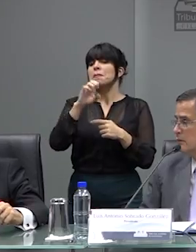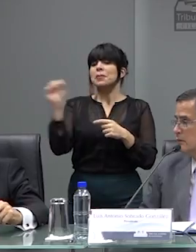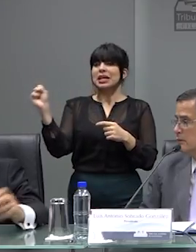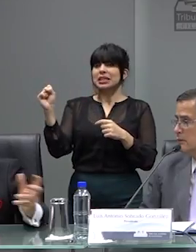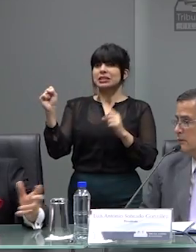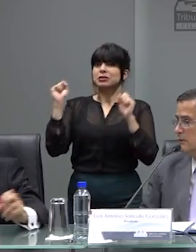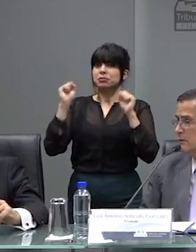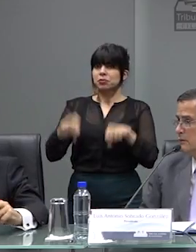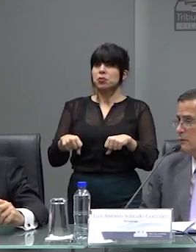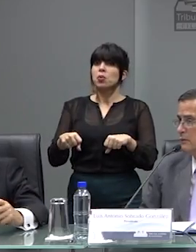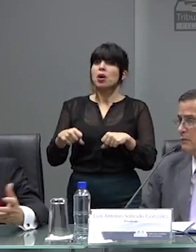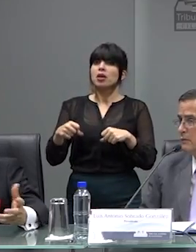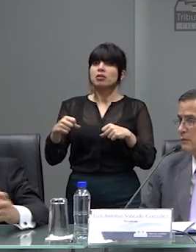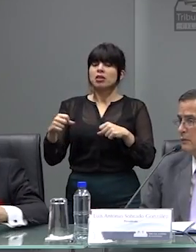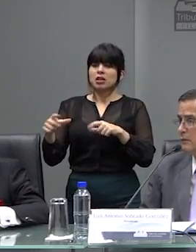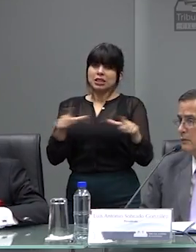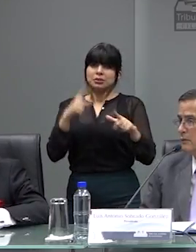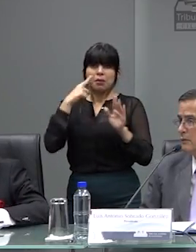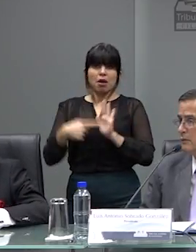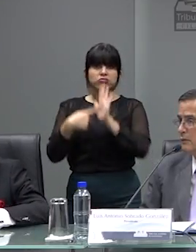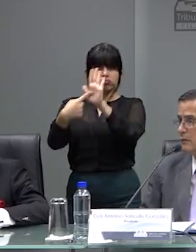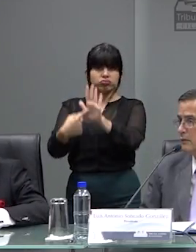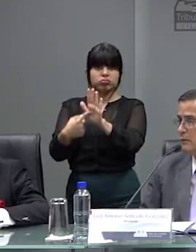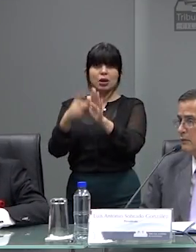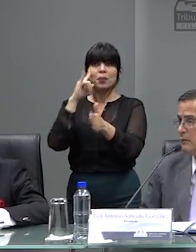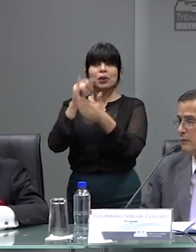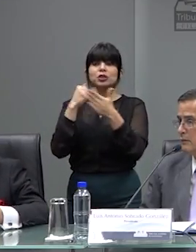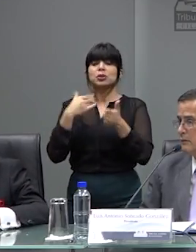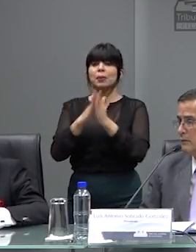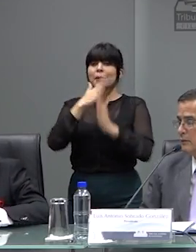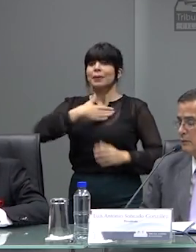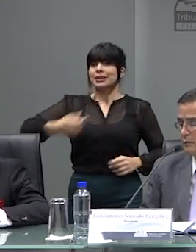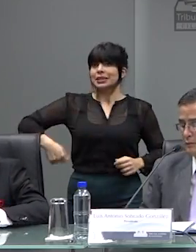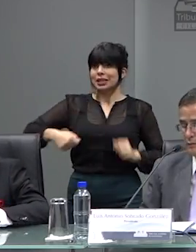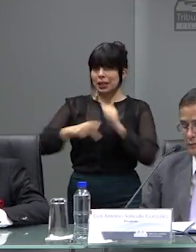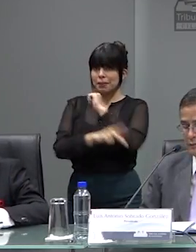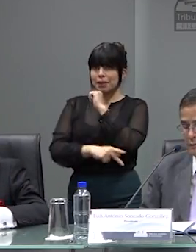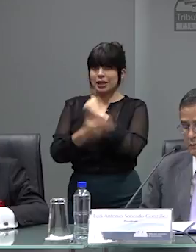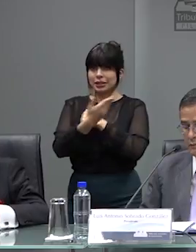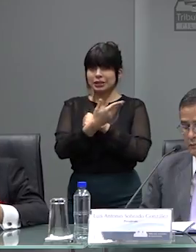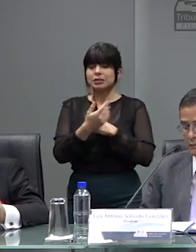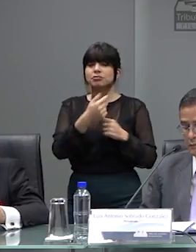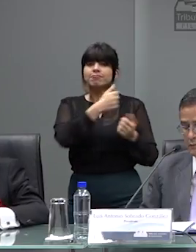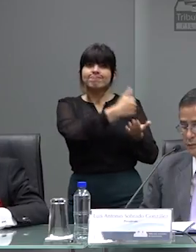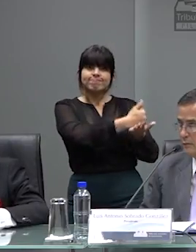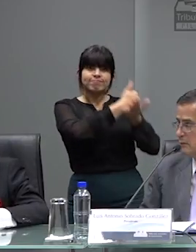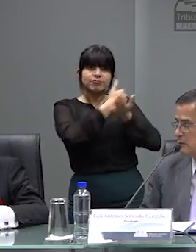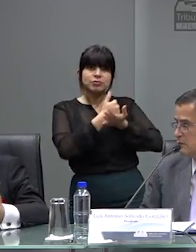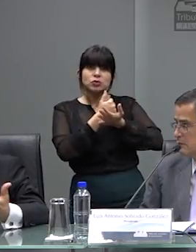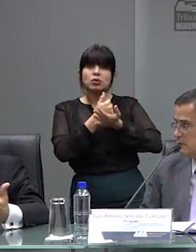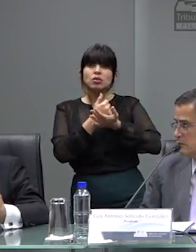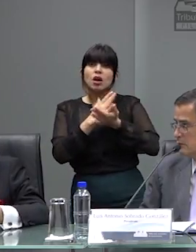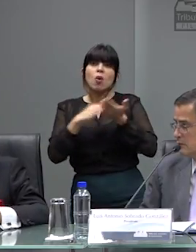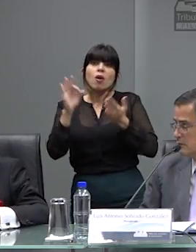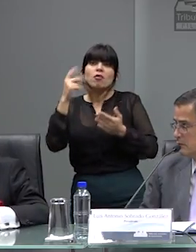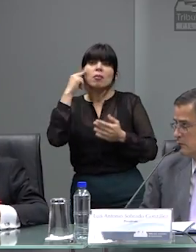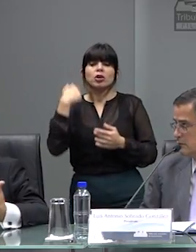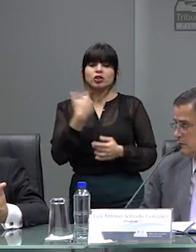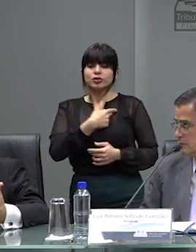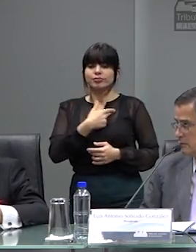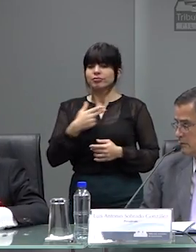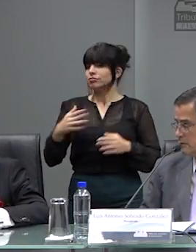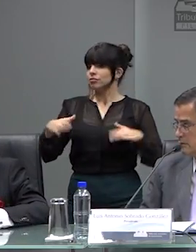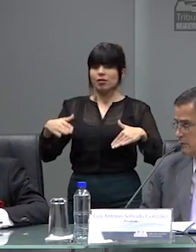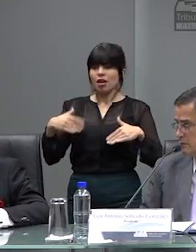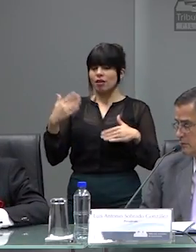estar hablando de una presentación, y para eso le pedí al Presidente de la República que nos ayudara de alguna forma, porque nosotros no